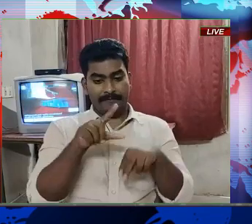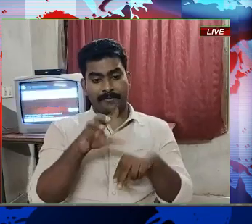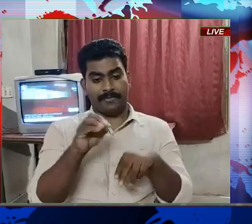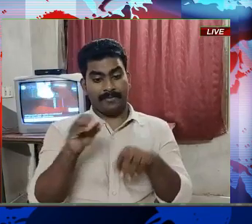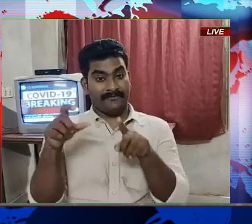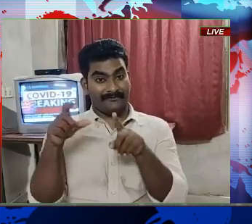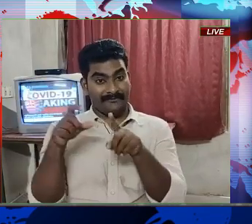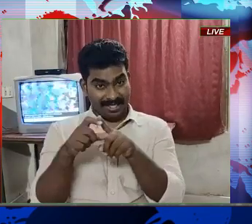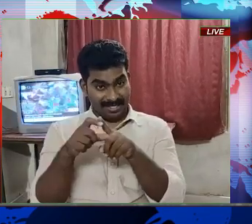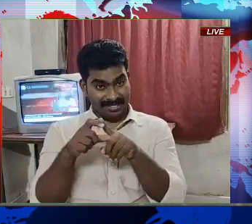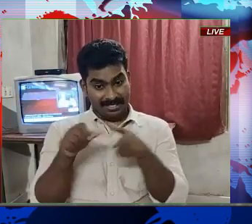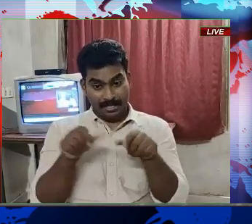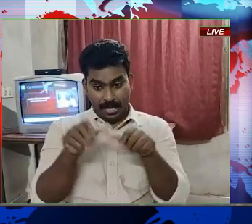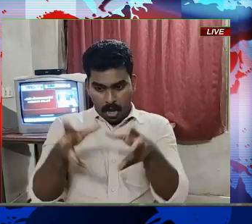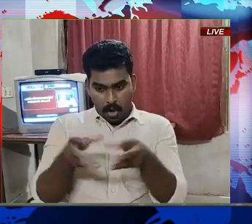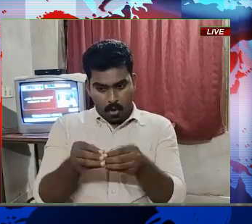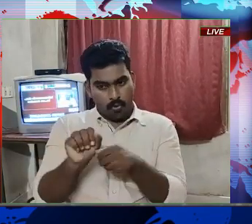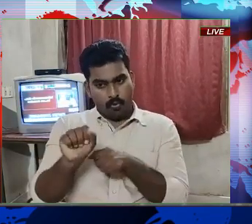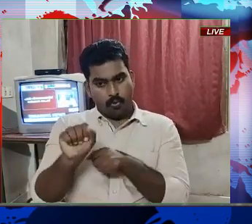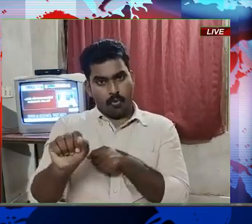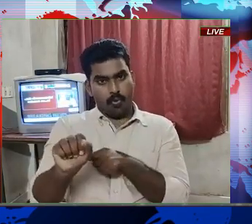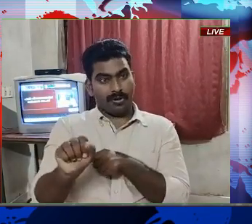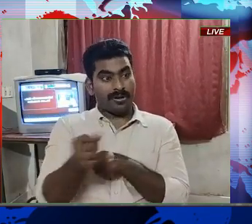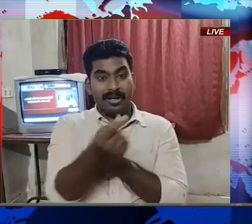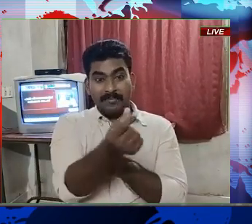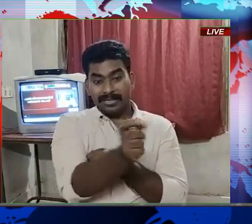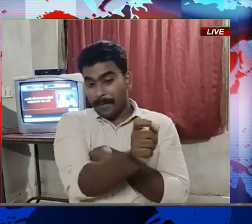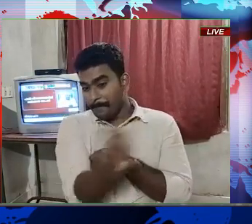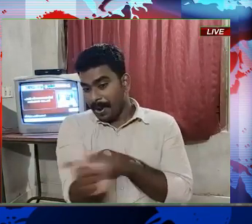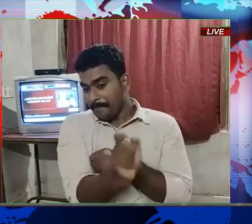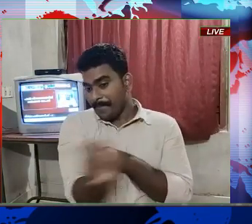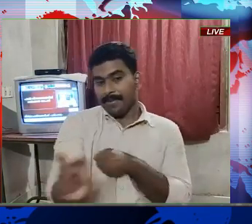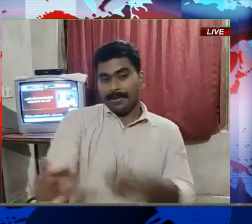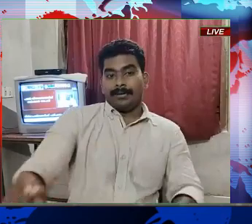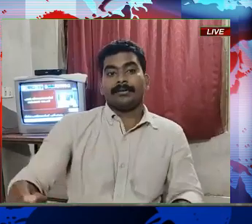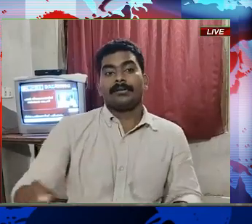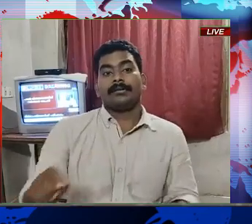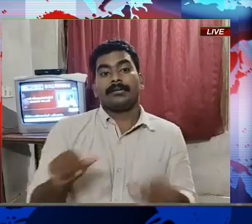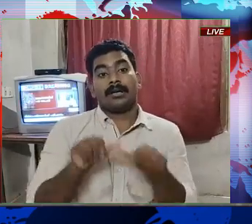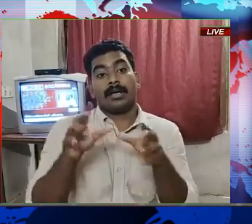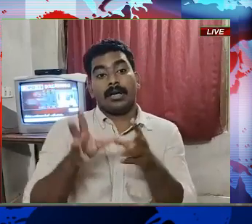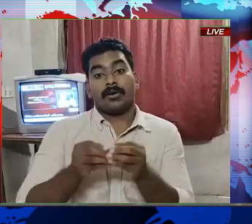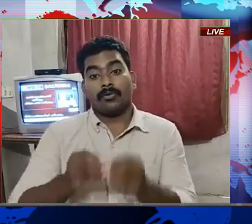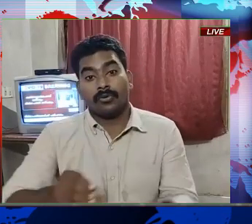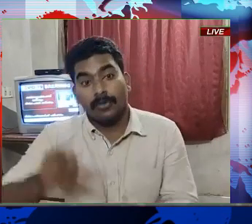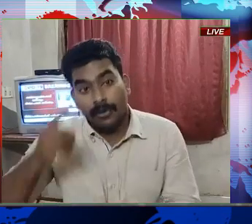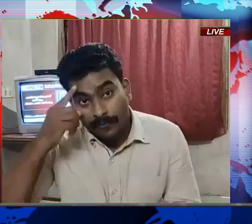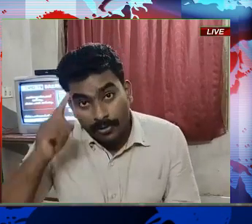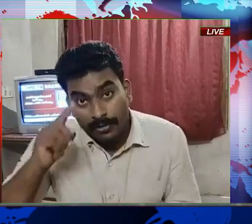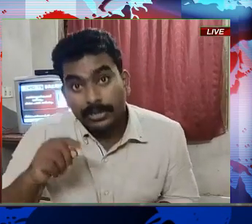അതിൻ്റെ ഭാഗമായി സംഭവിക്കുക. നേരത്തെ ആവർത്തിച്ച് പറഞ്ഞതുപോലെ നിങ്ങളിപ്പോൾ